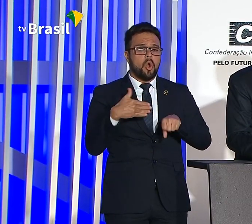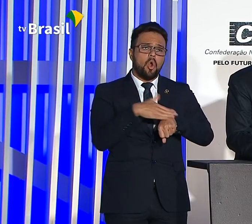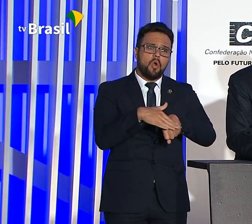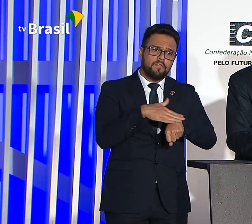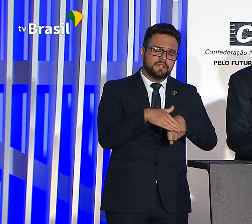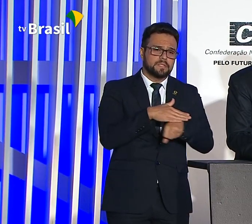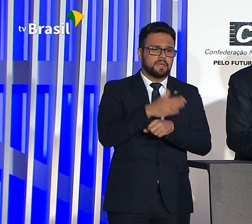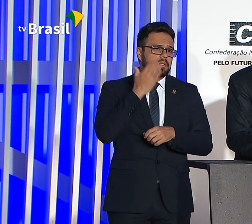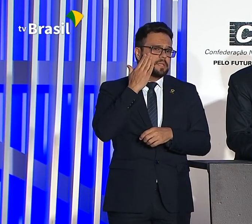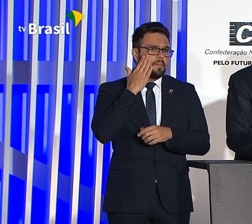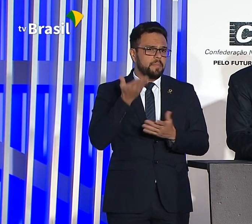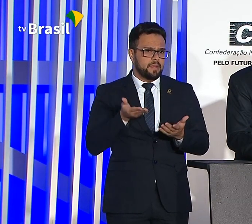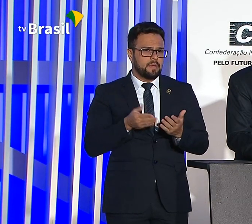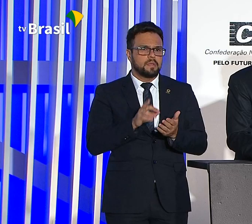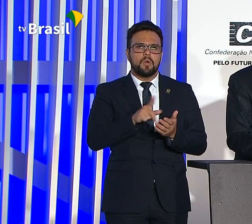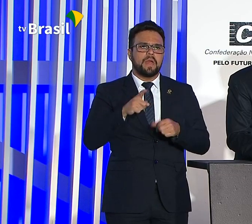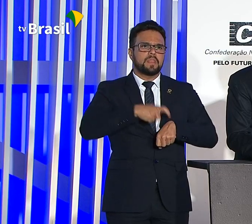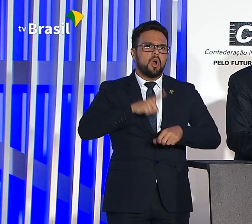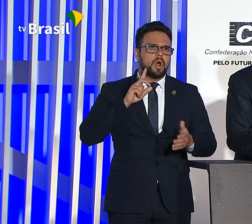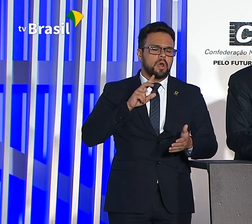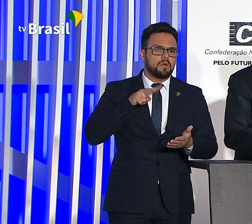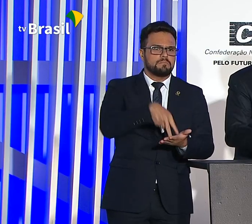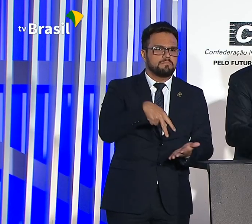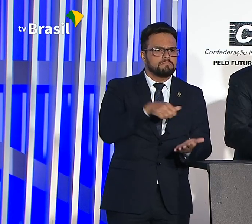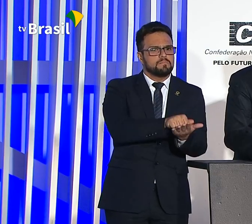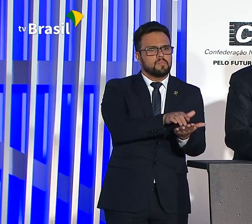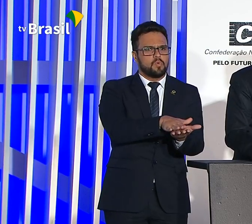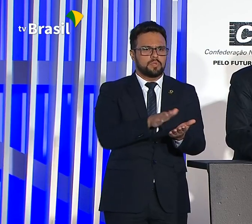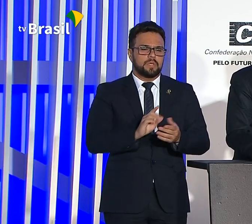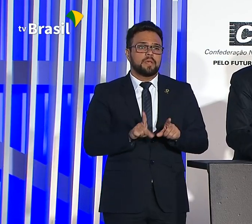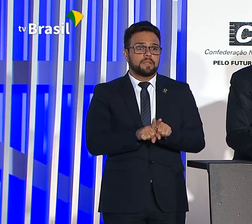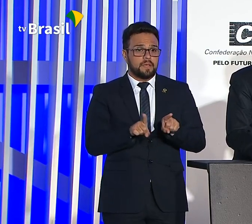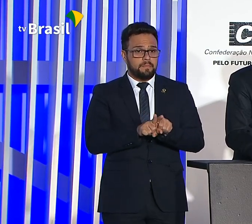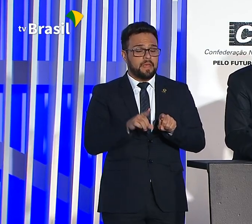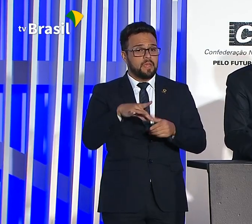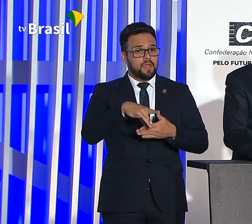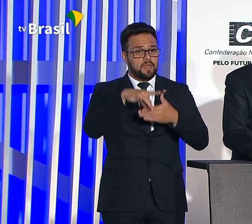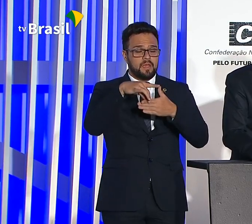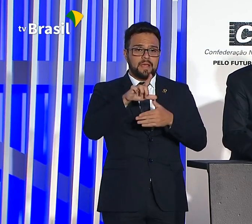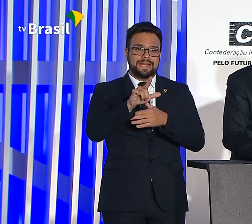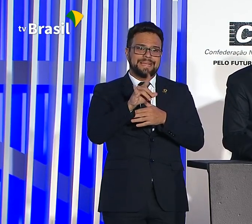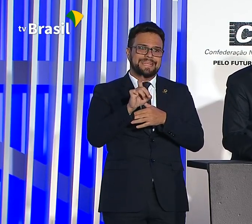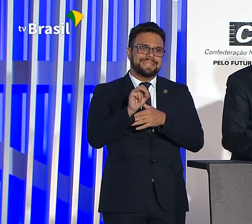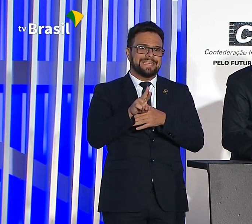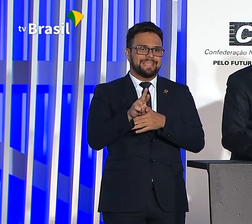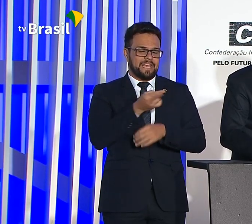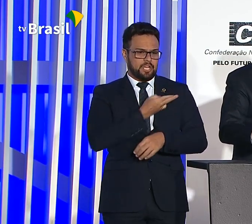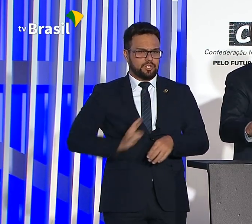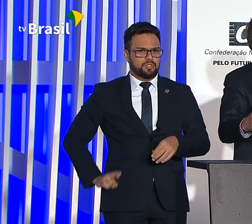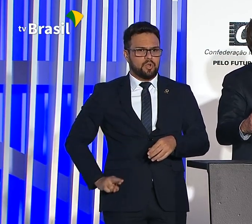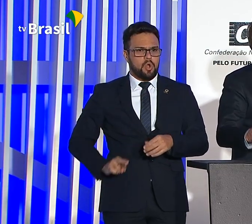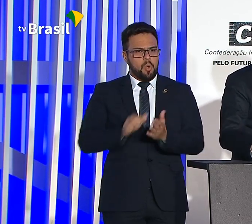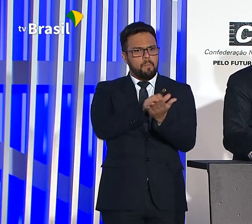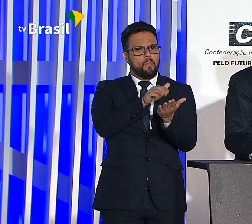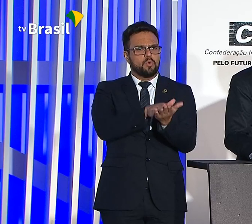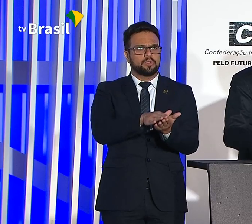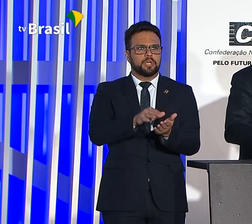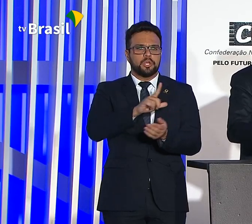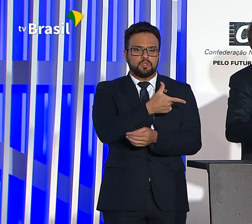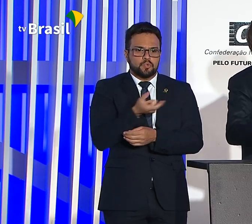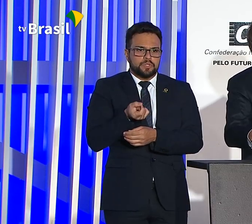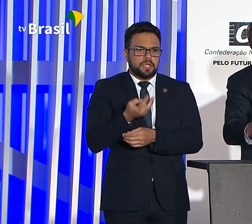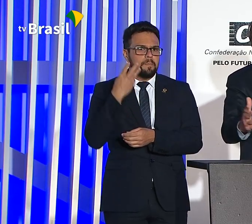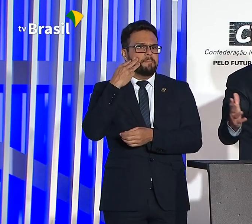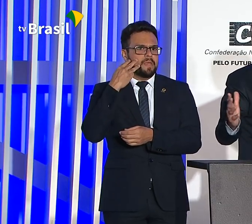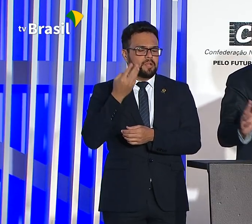vi outro dia não é prezar um líder religioso com uma multa de 200 milhões de reais eu falei meu deus do céu o que